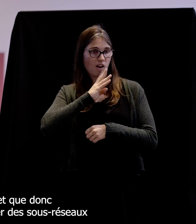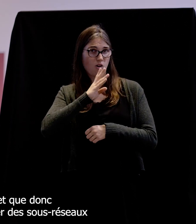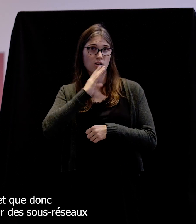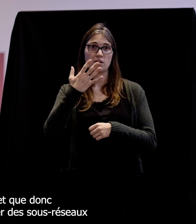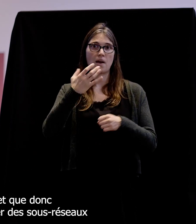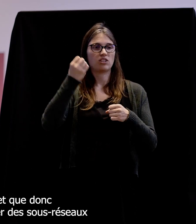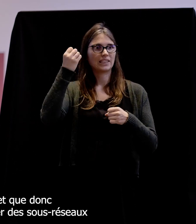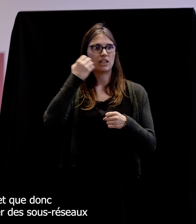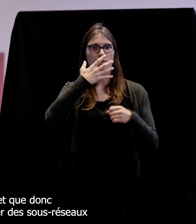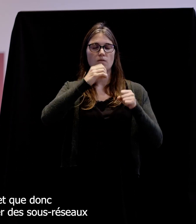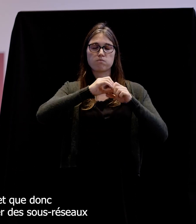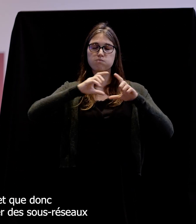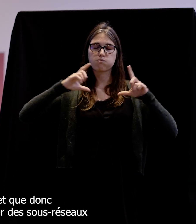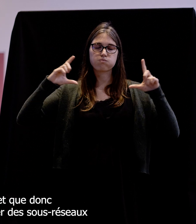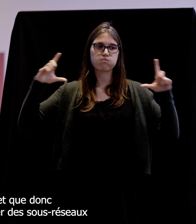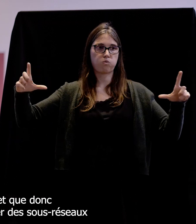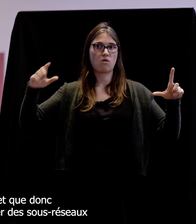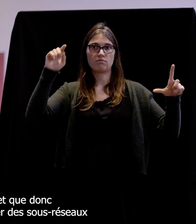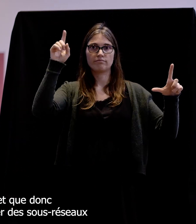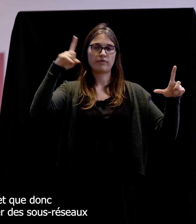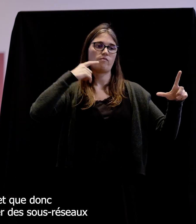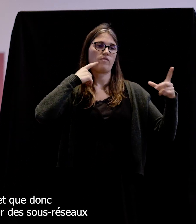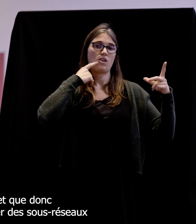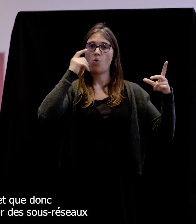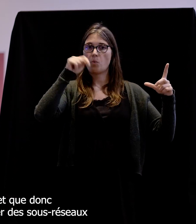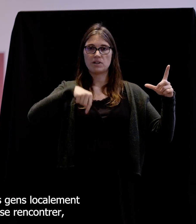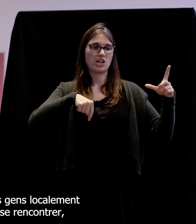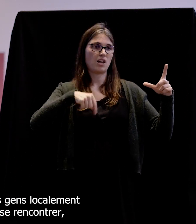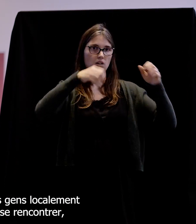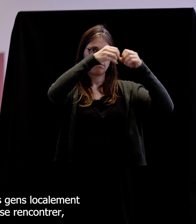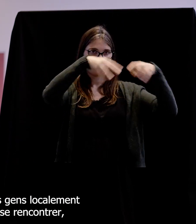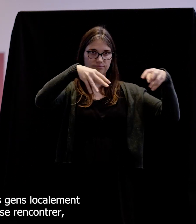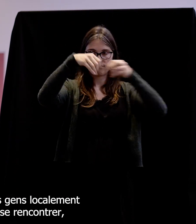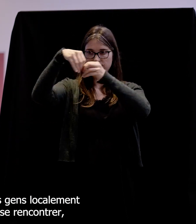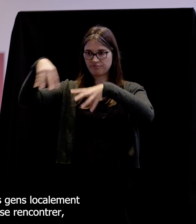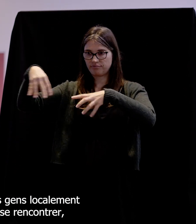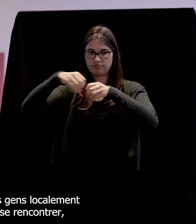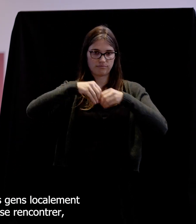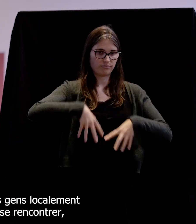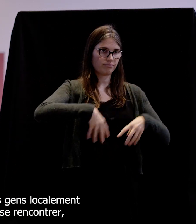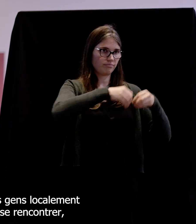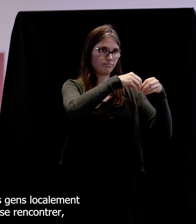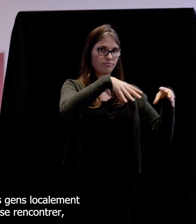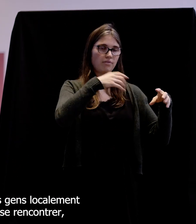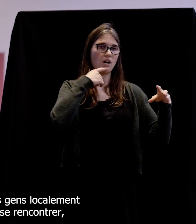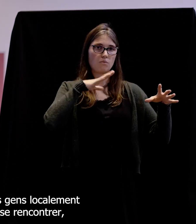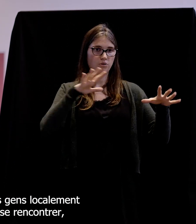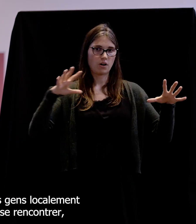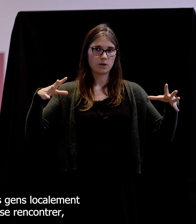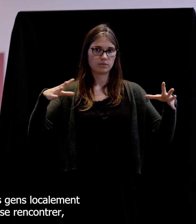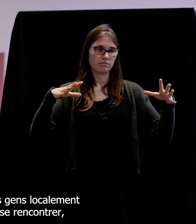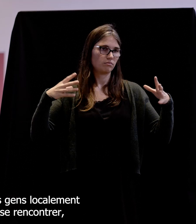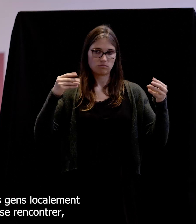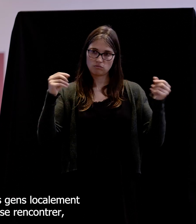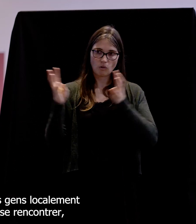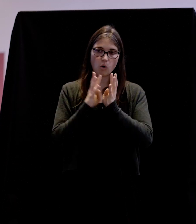les États-Unis et que donc ils sont obligés de créer des sous-réseaux de façon à ce que les gens localement puissent s'unir